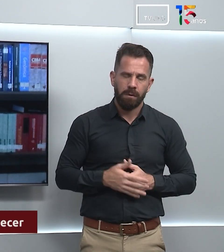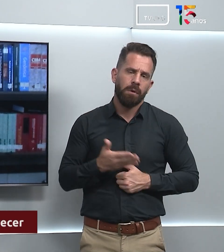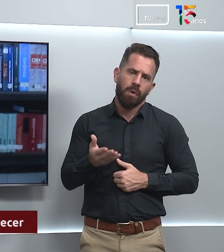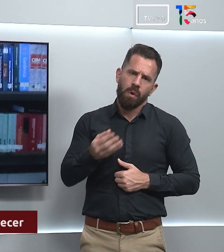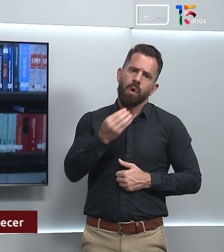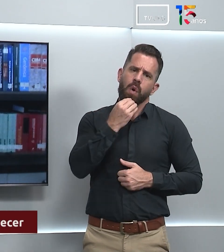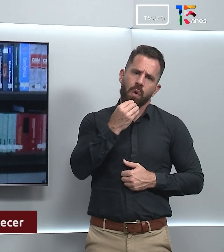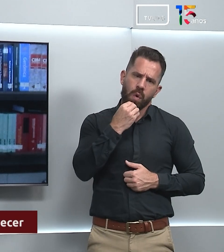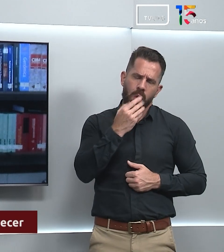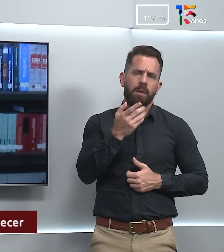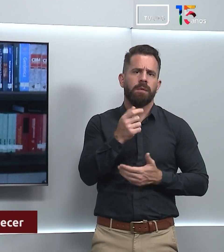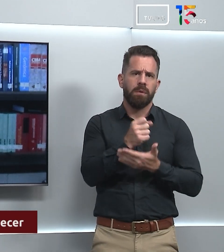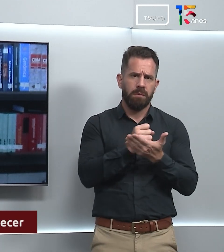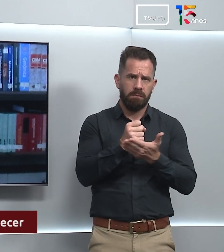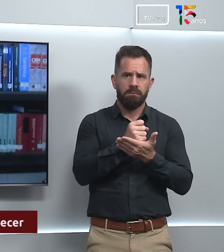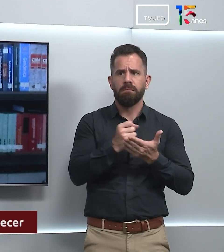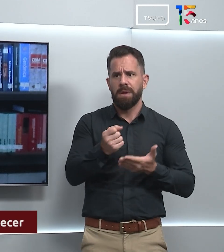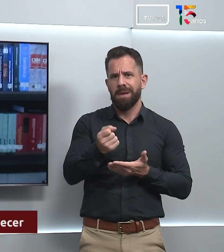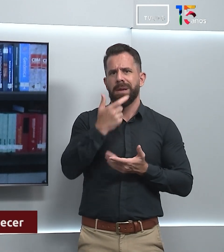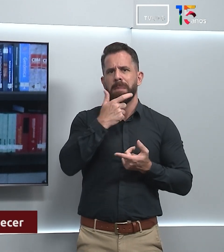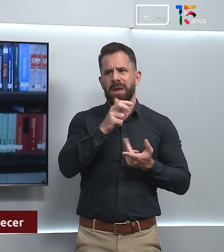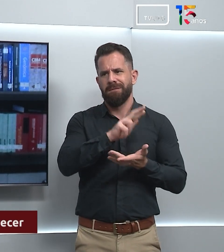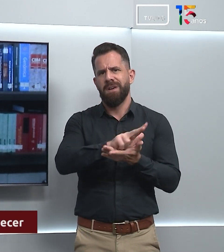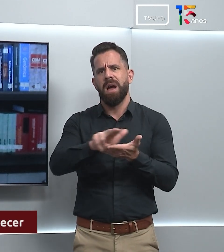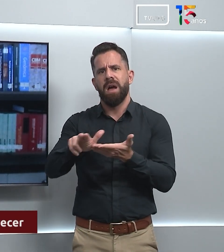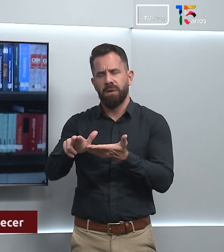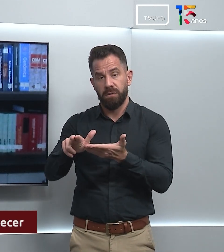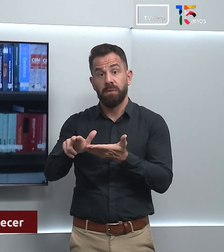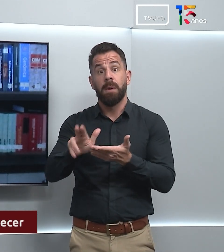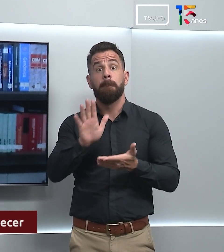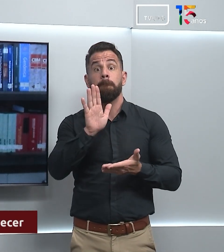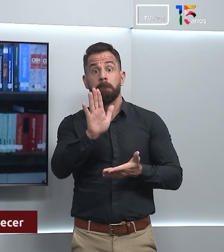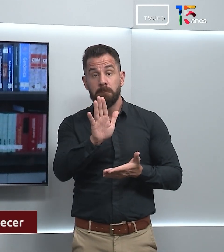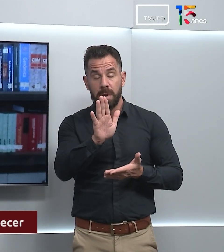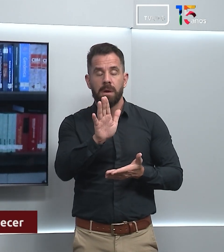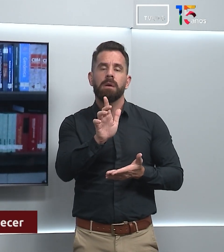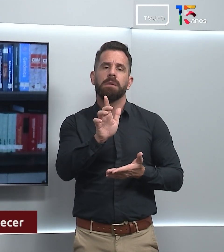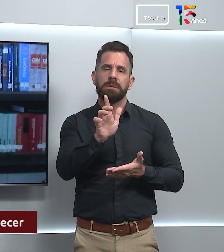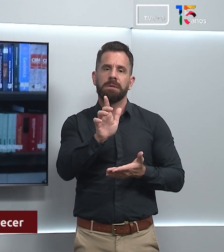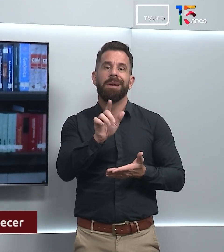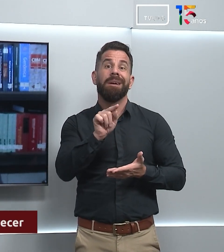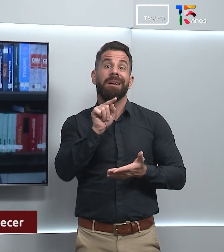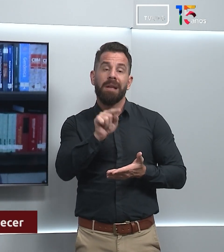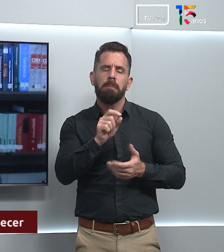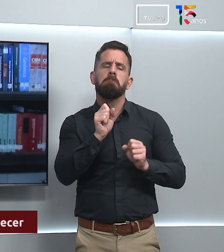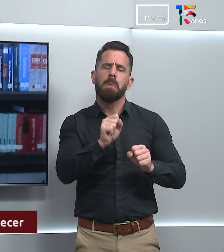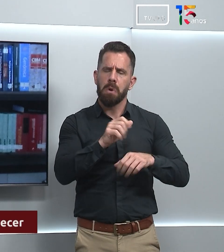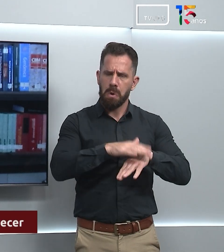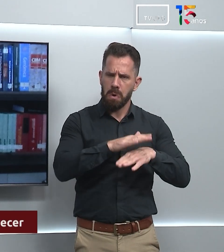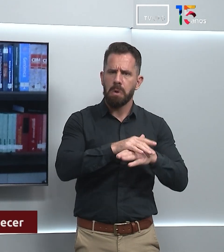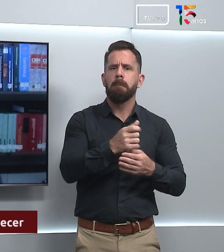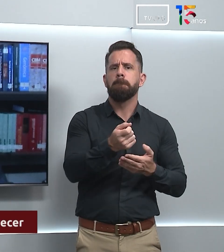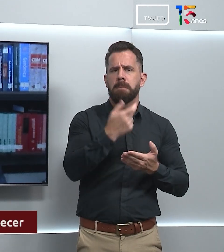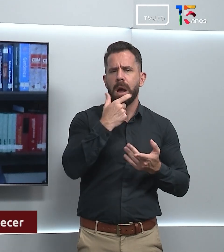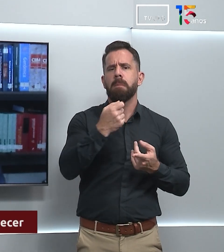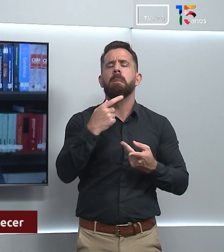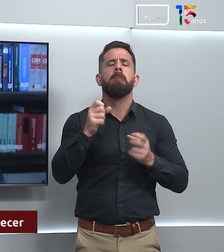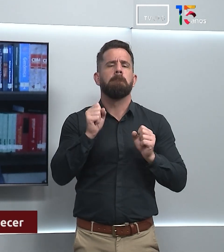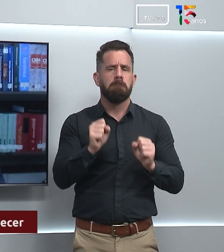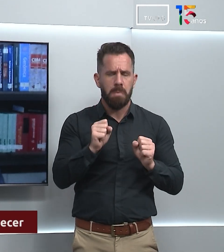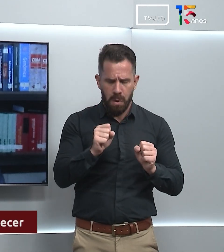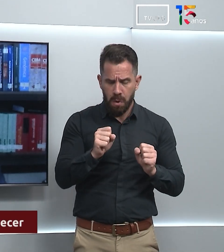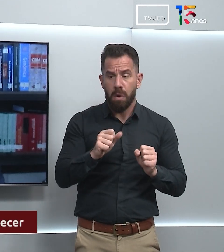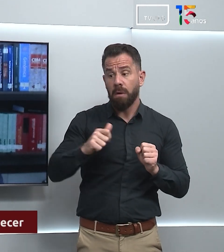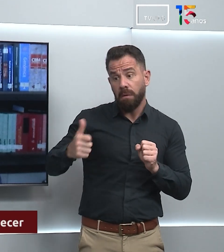existem medicamentos anti-obesidade que devem ser tomados, podem ser tomados, mas com a prescrição